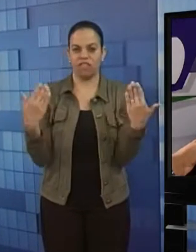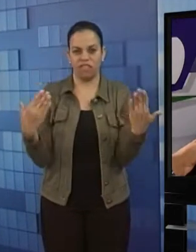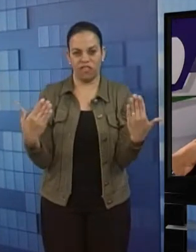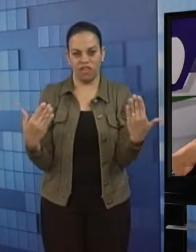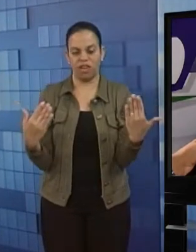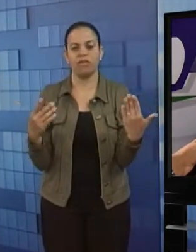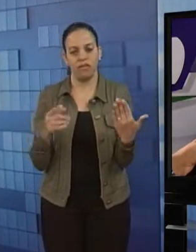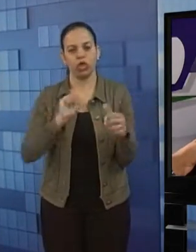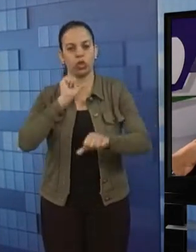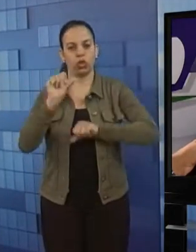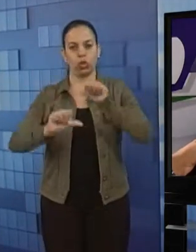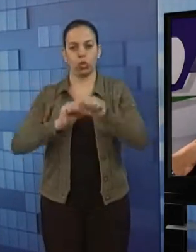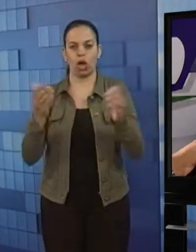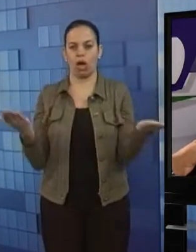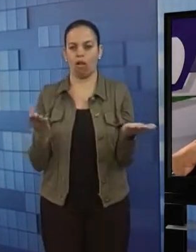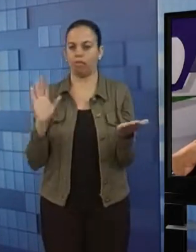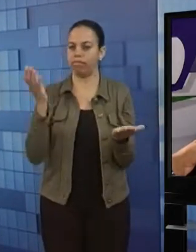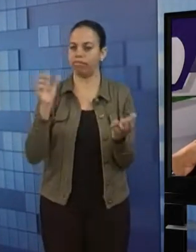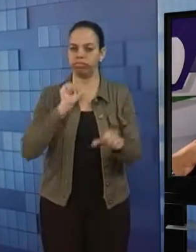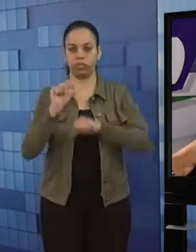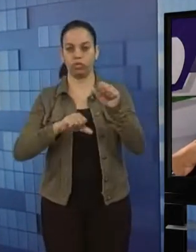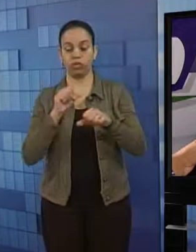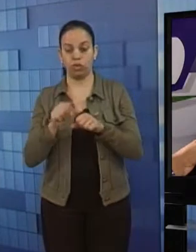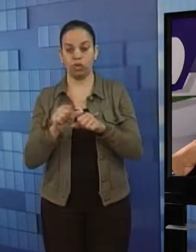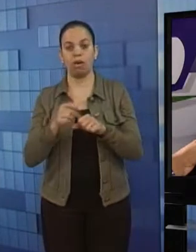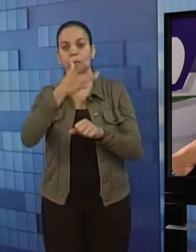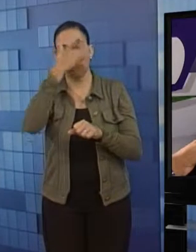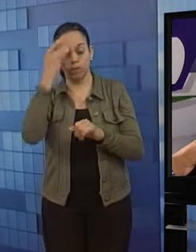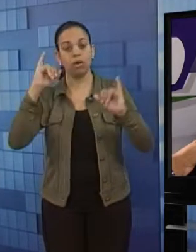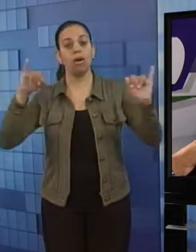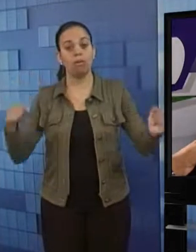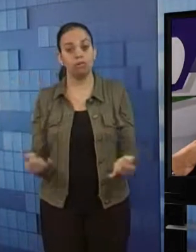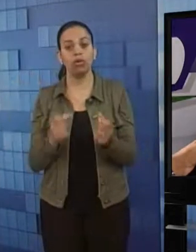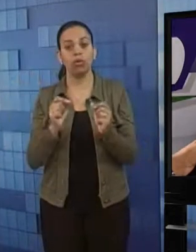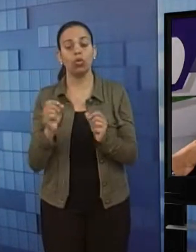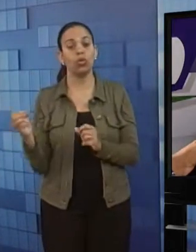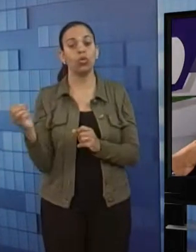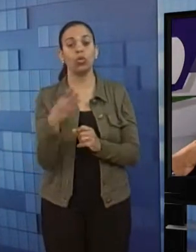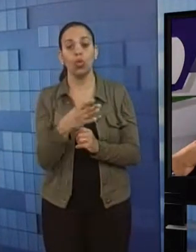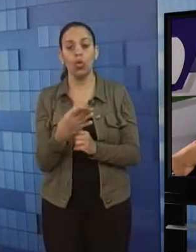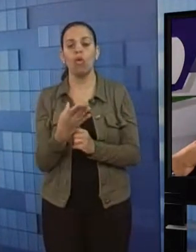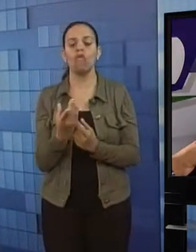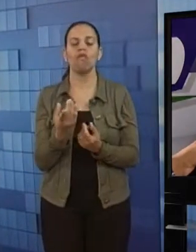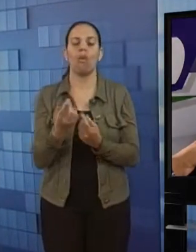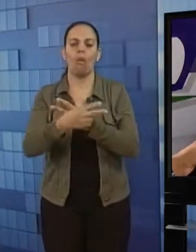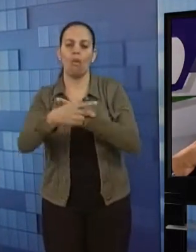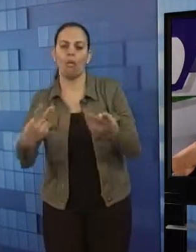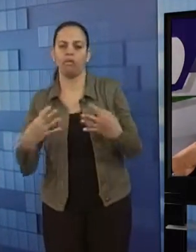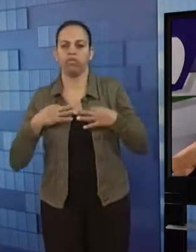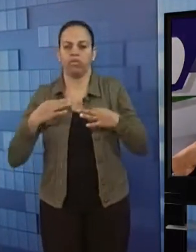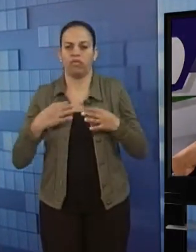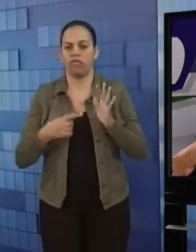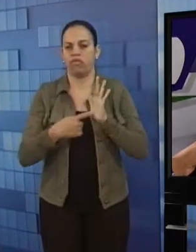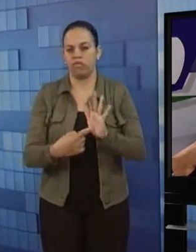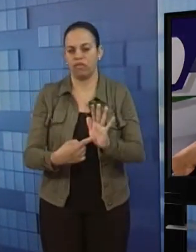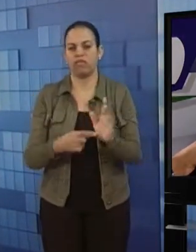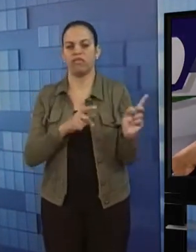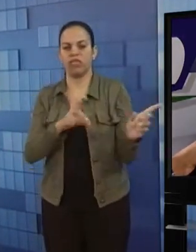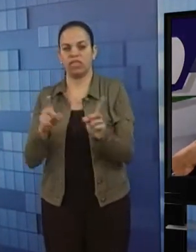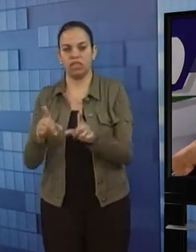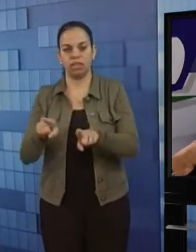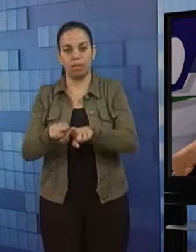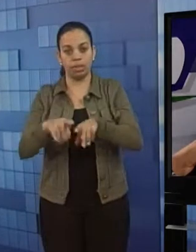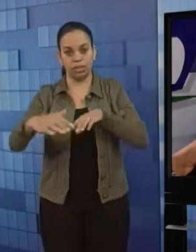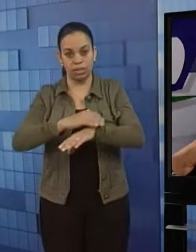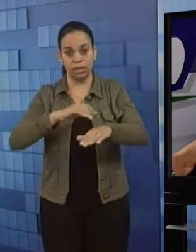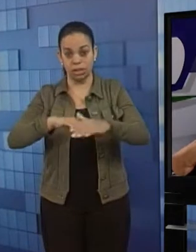verão. Então está tendo uma troca de estação e o consumidor às vezes quer renovar os produtos dele, o guarda-roupa, o